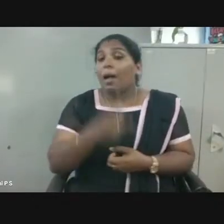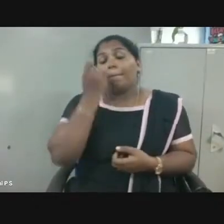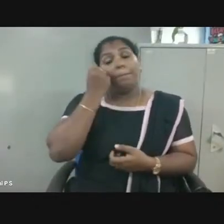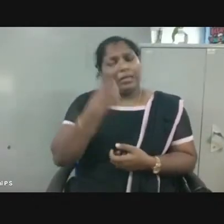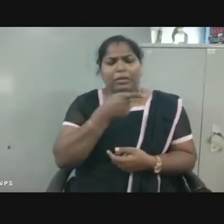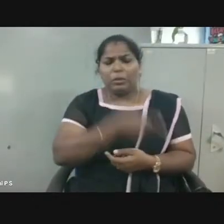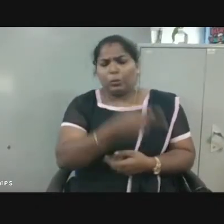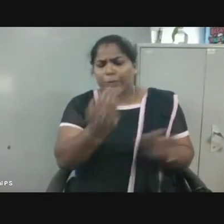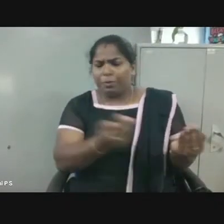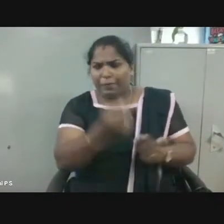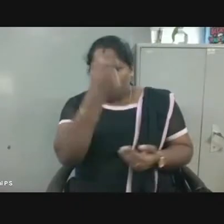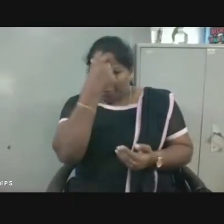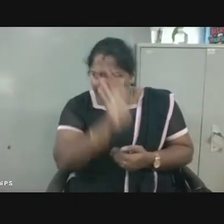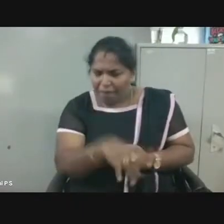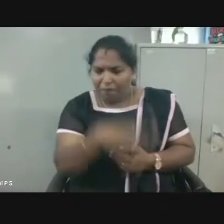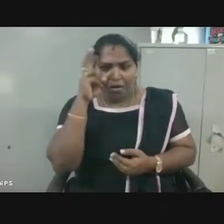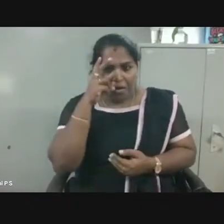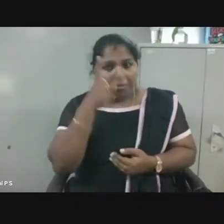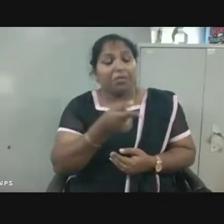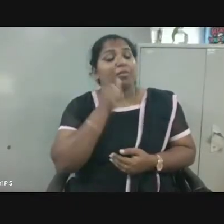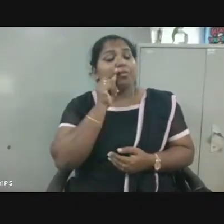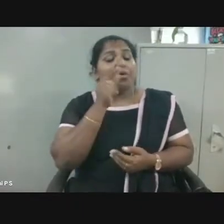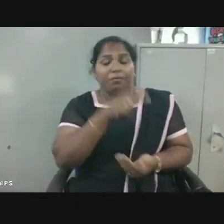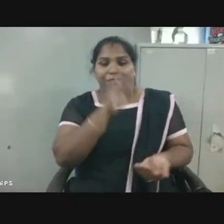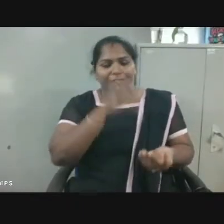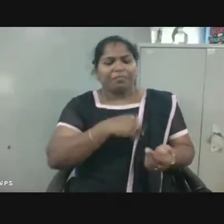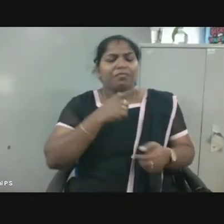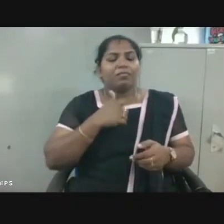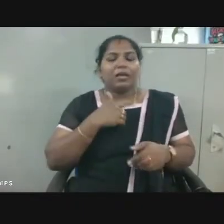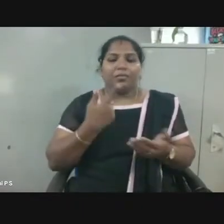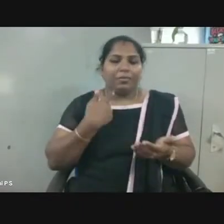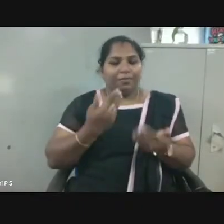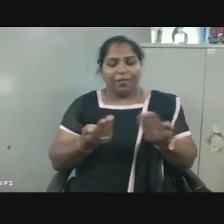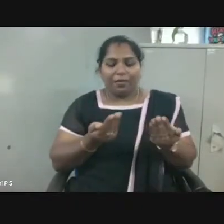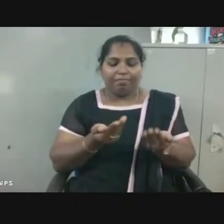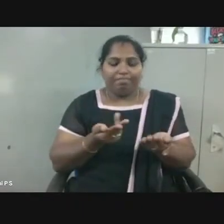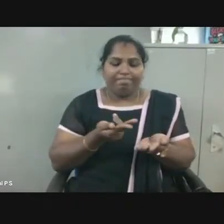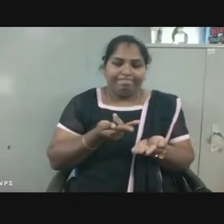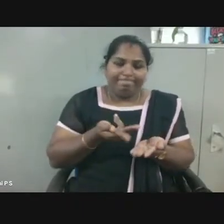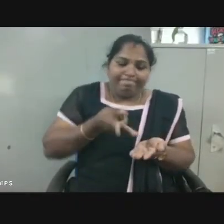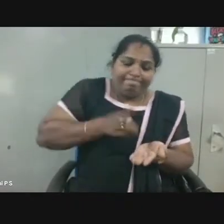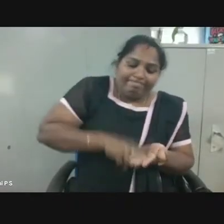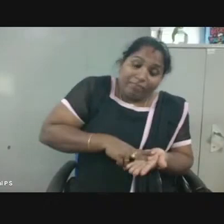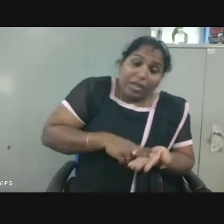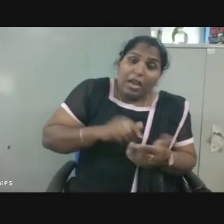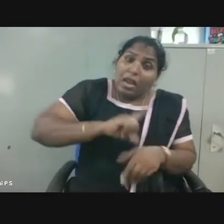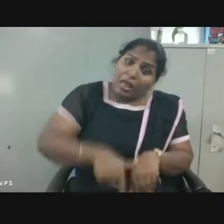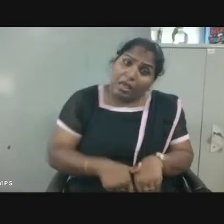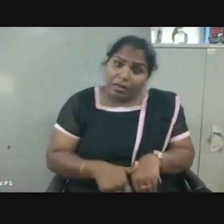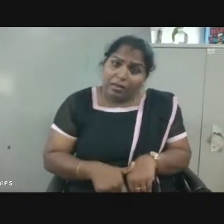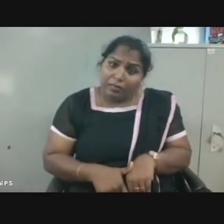പ്രശ്നം ഈ കുഞ്ഞിനുണ്ടെന്നത്. ഇപ്പൊ ഒരു ആൺകുഞ്ഞ് താമസിച്ചാണ് കമിഴ്ന്ന് വീഴുന്നത്, ഇരിക്കാൻ താമസിക്കുന്നു, നടക്കാൻ താമസിക്കുന്നു,